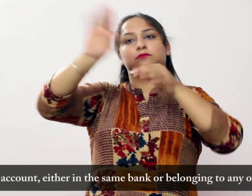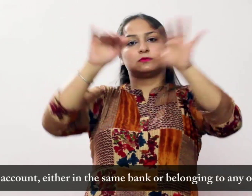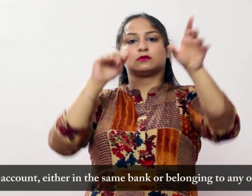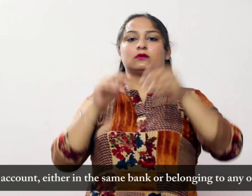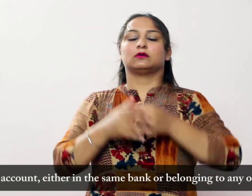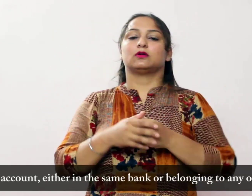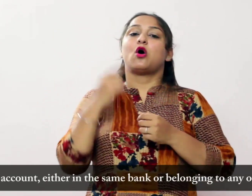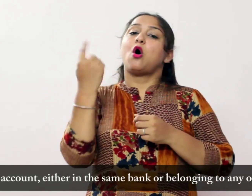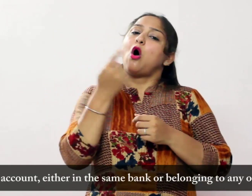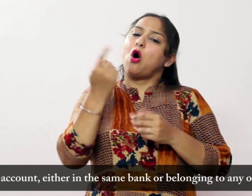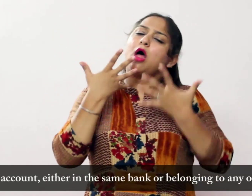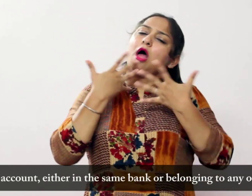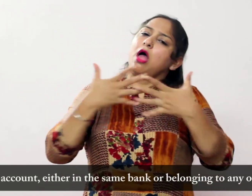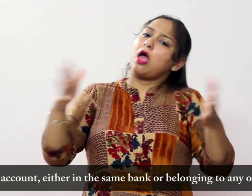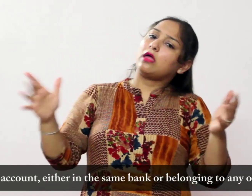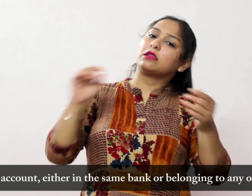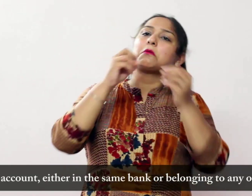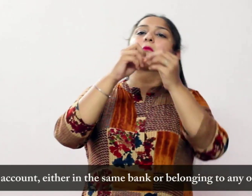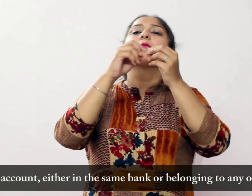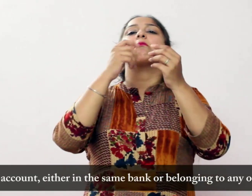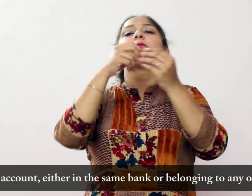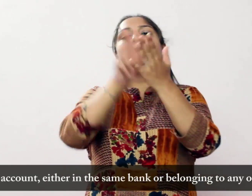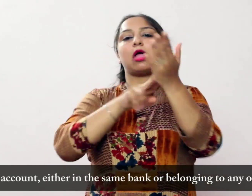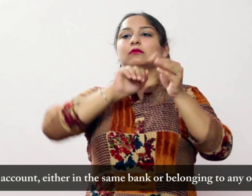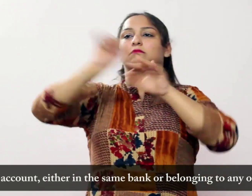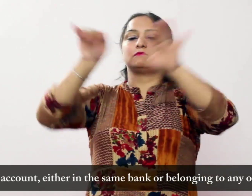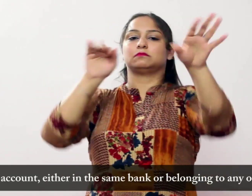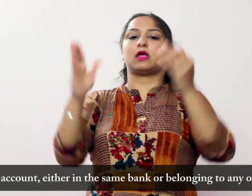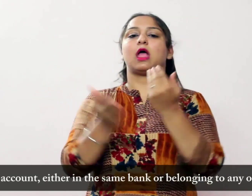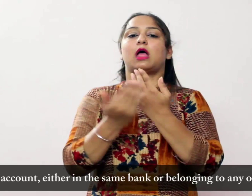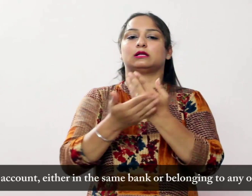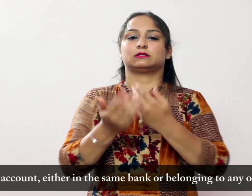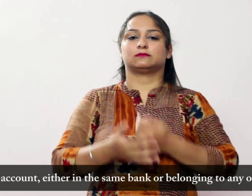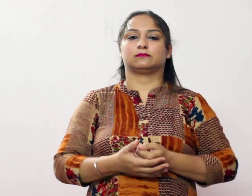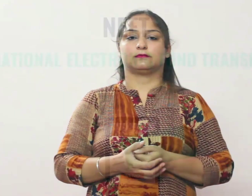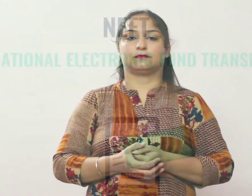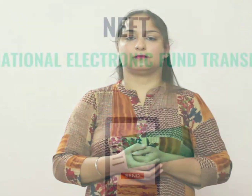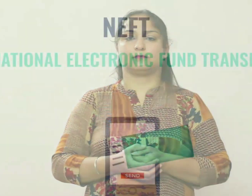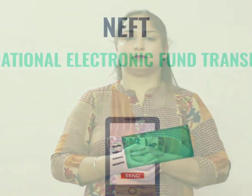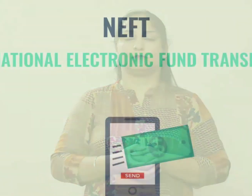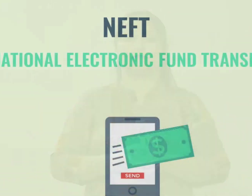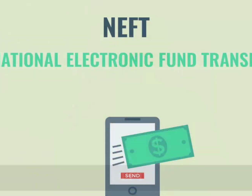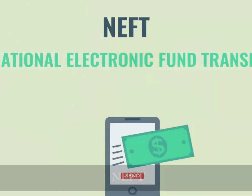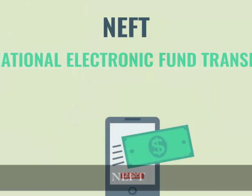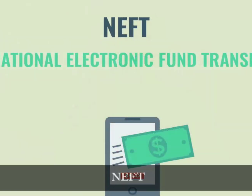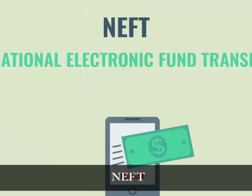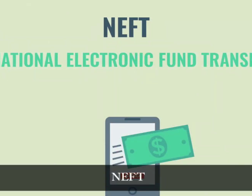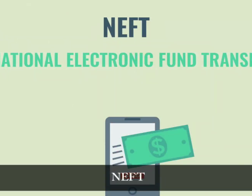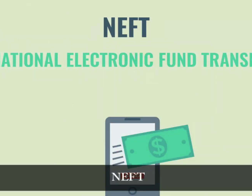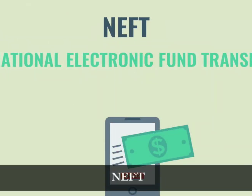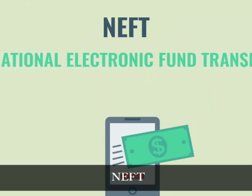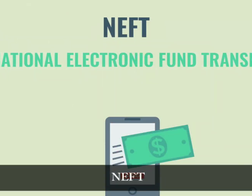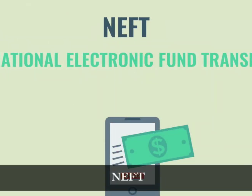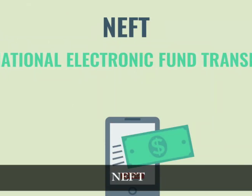है। कोई अन्य खाता या तो उसी बैंक में है या किसी अन्य बैंक से संबंधित है।